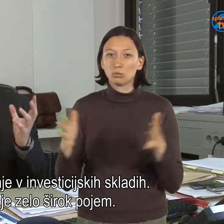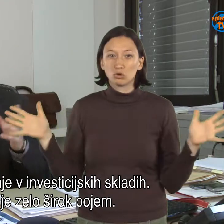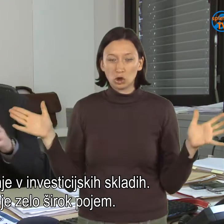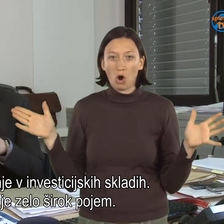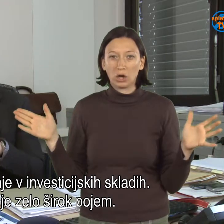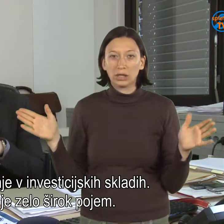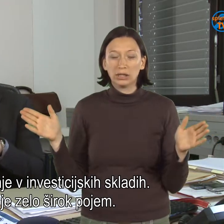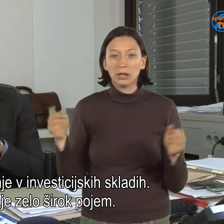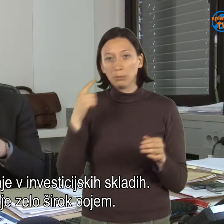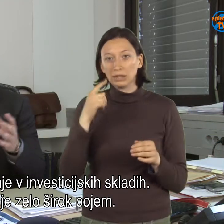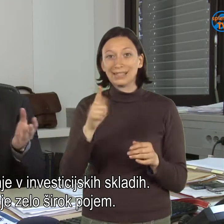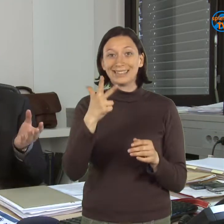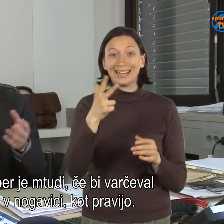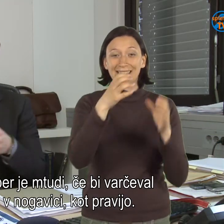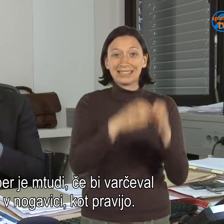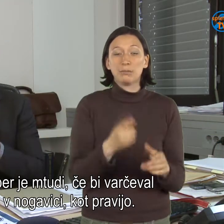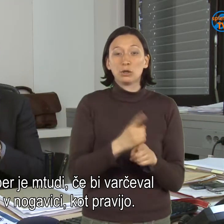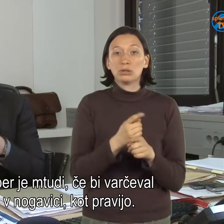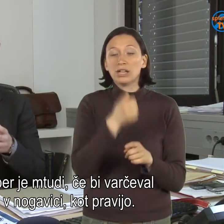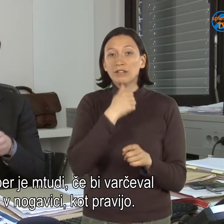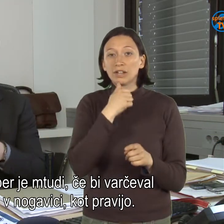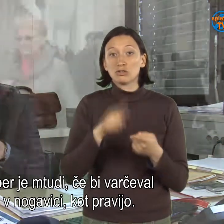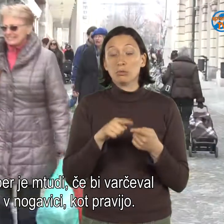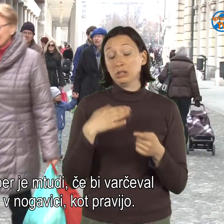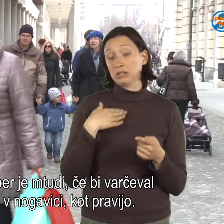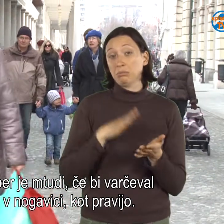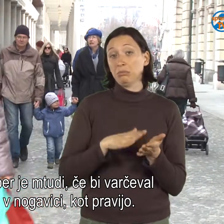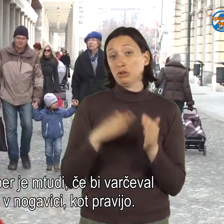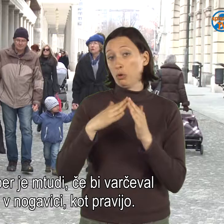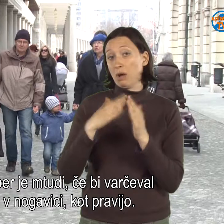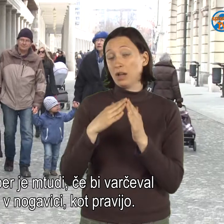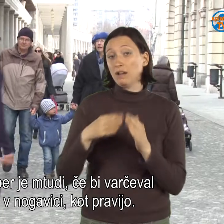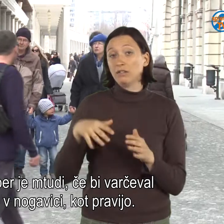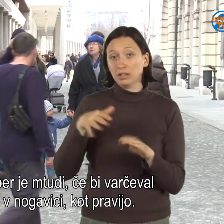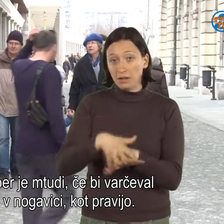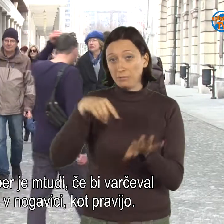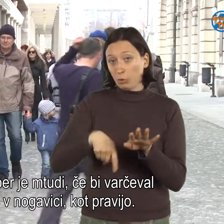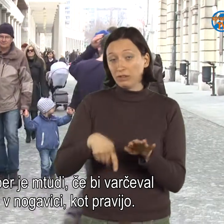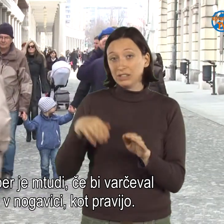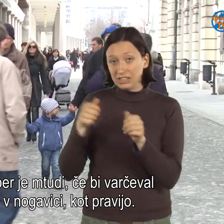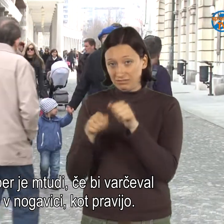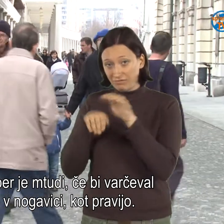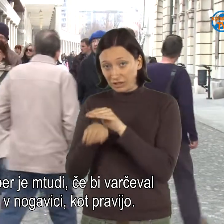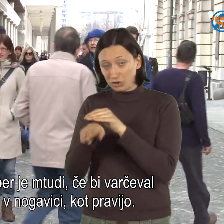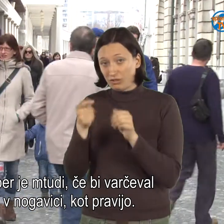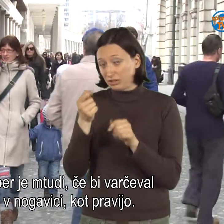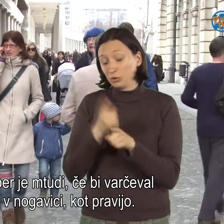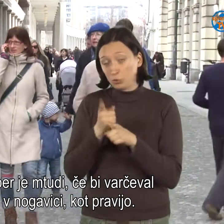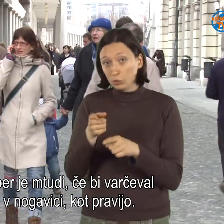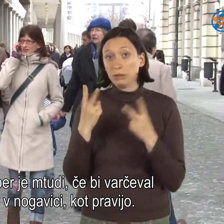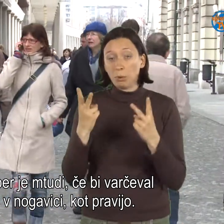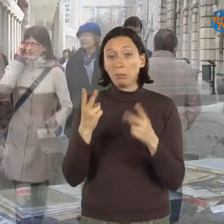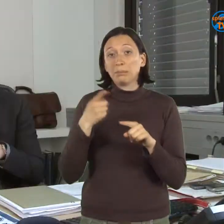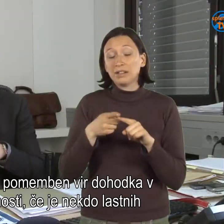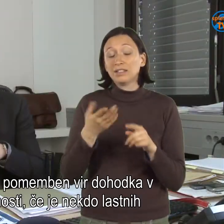zelo širok pojem. Tretji steber je tudi varčevanje, recimo, če bi jaz varčeval doma, v nogavici, tako kot nekateri pravijo. Tudi to je